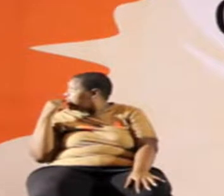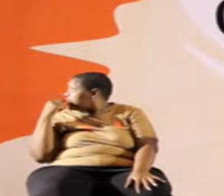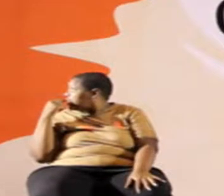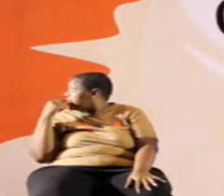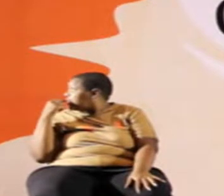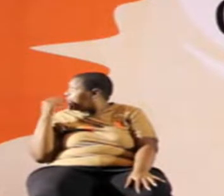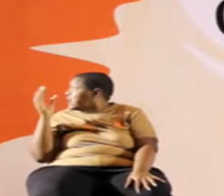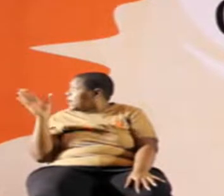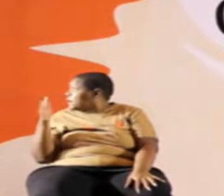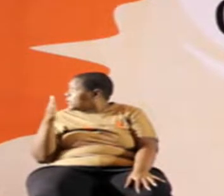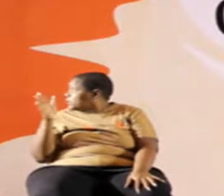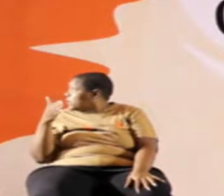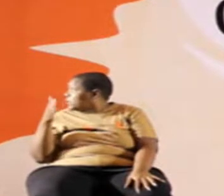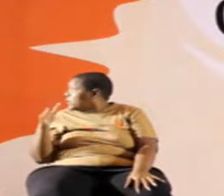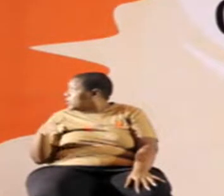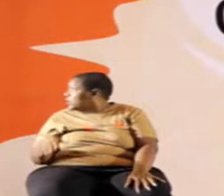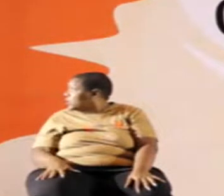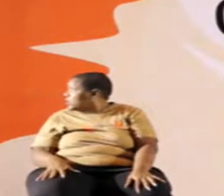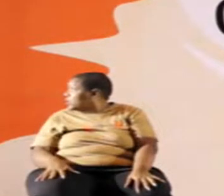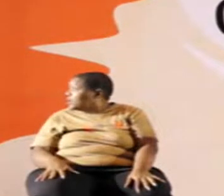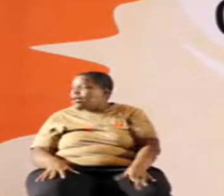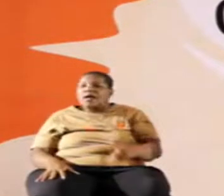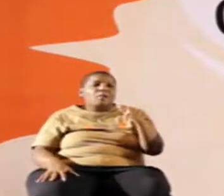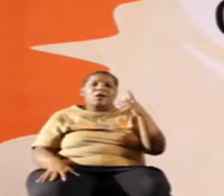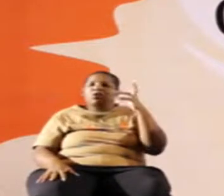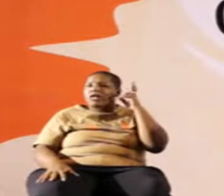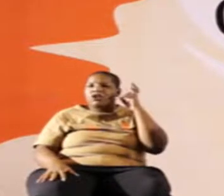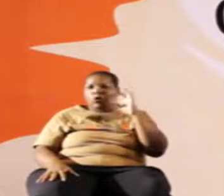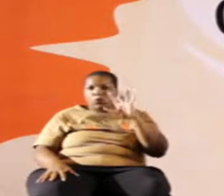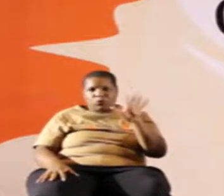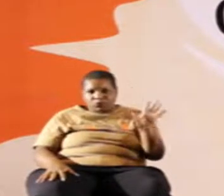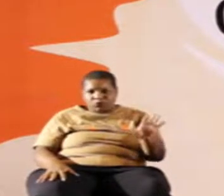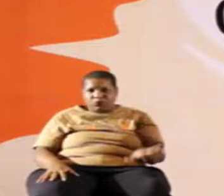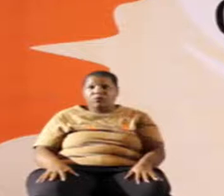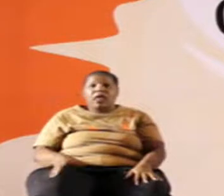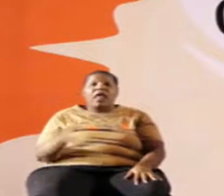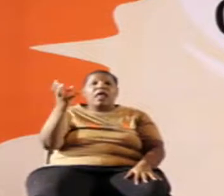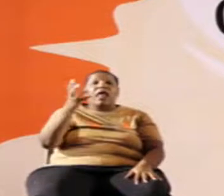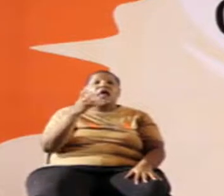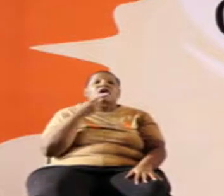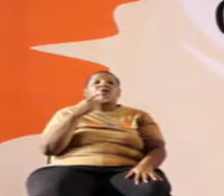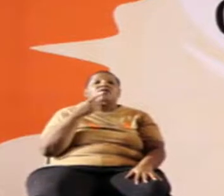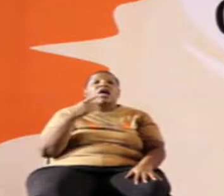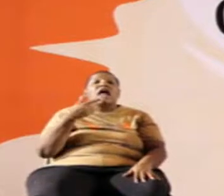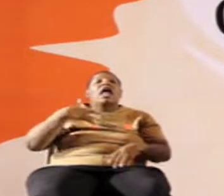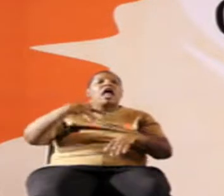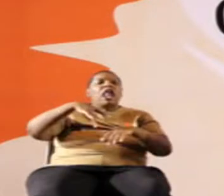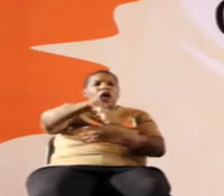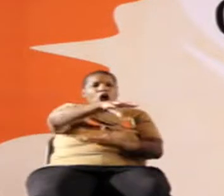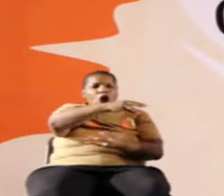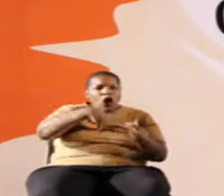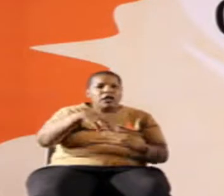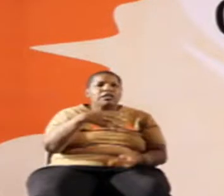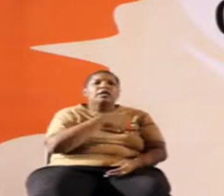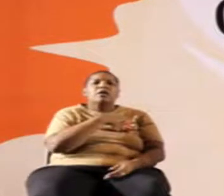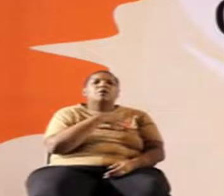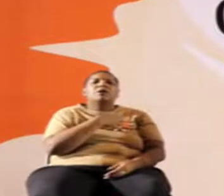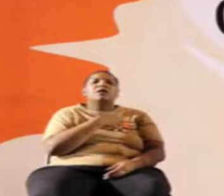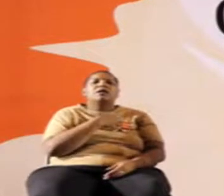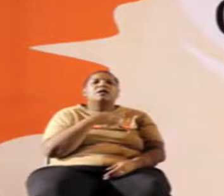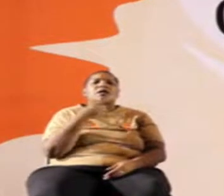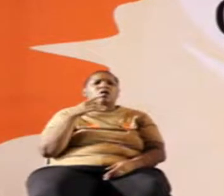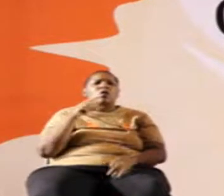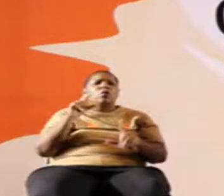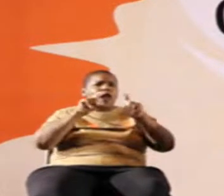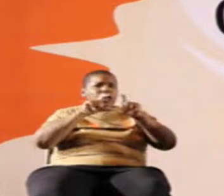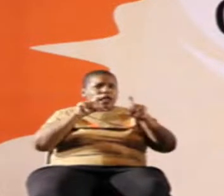Passou um pouquinho, Andressa, que bacana. Mas não tem som. Mas o que eu quero dizer, que ela diz, ela roda a baiana, incorpora, então tem o que a letra vai